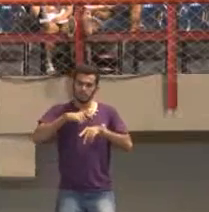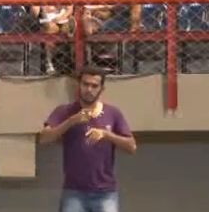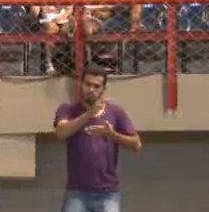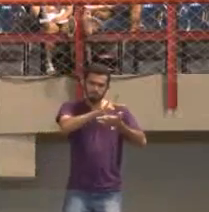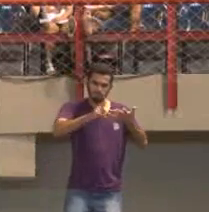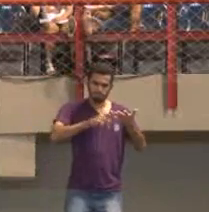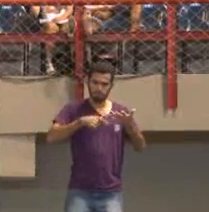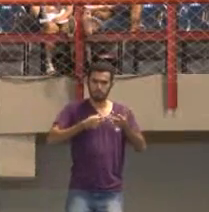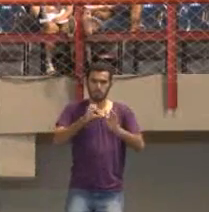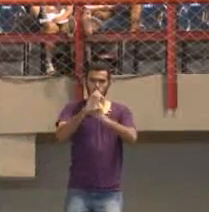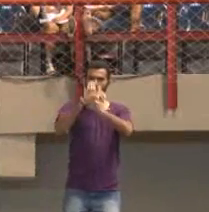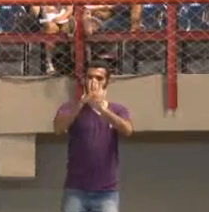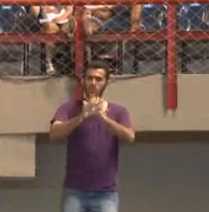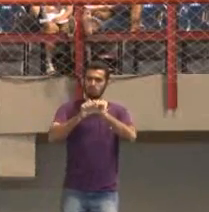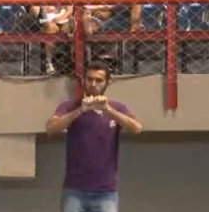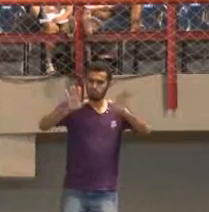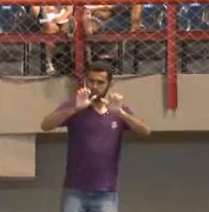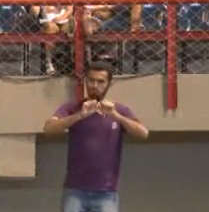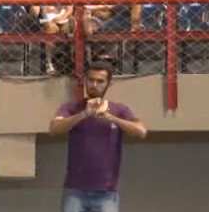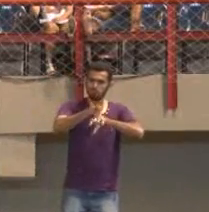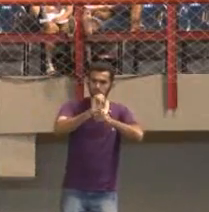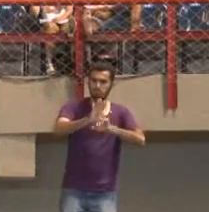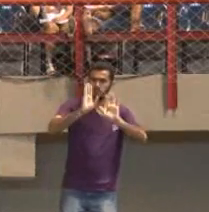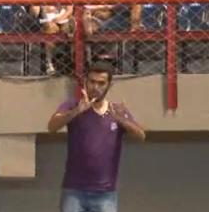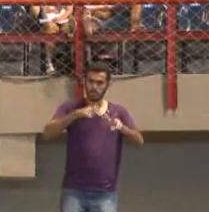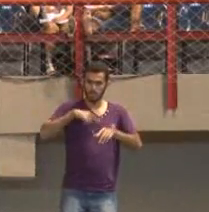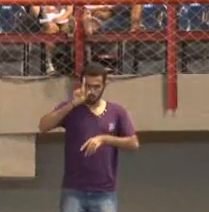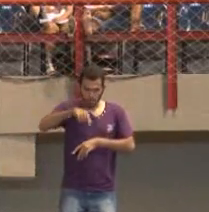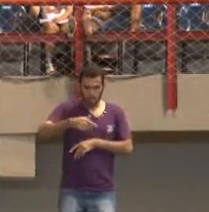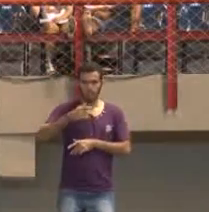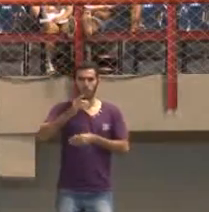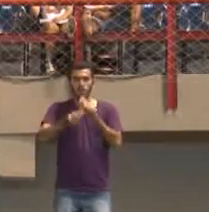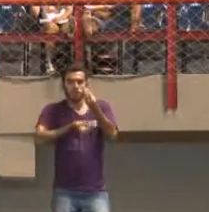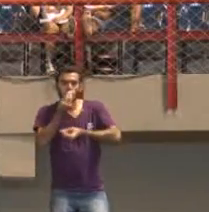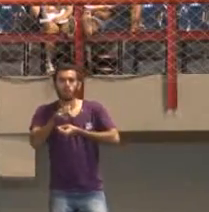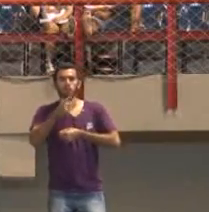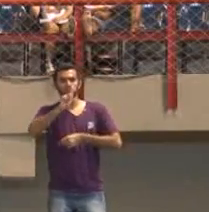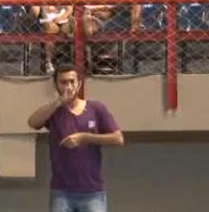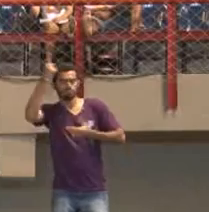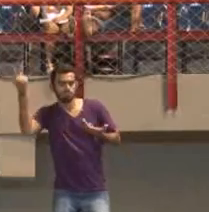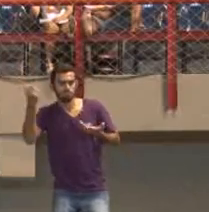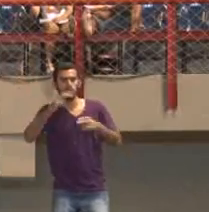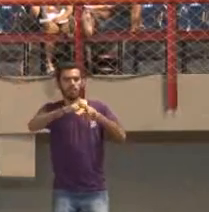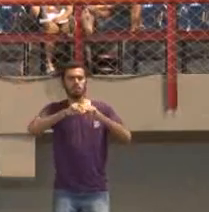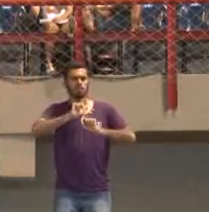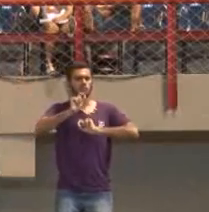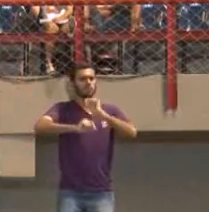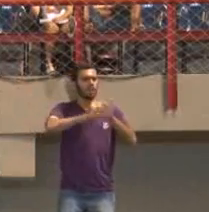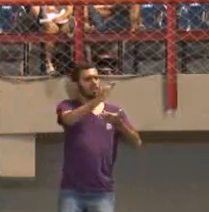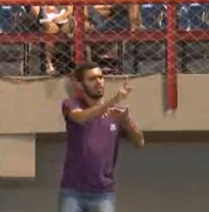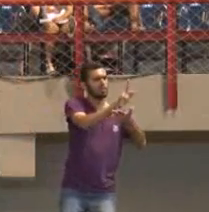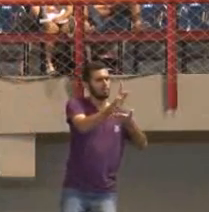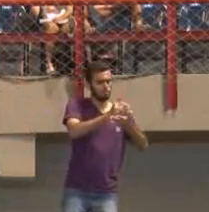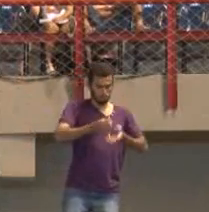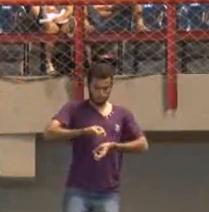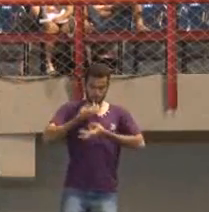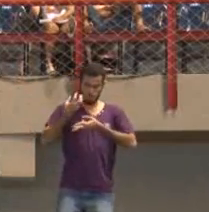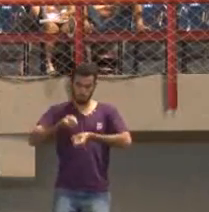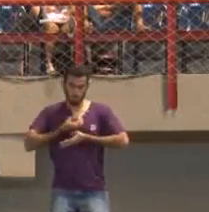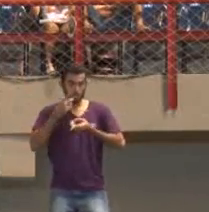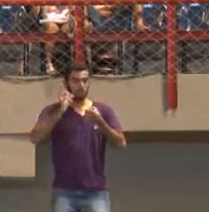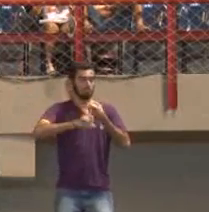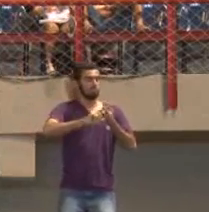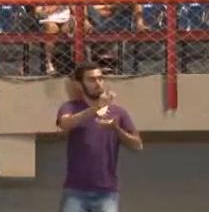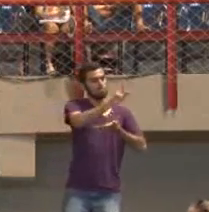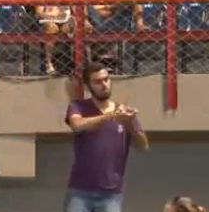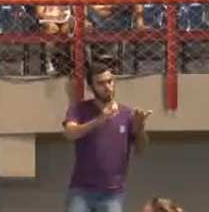é a forma de criar. Beleza. Então o que é poema e o que é poesia?